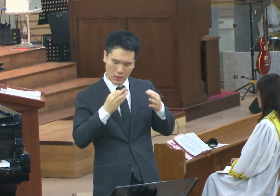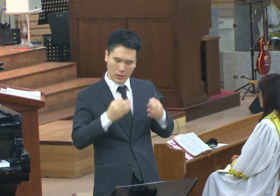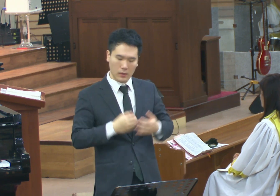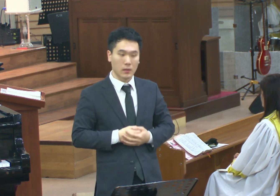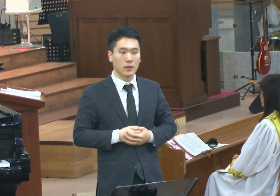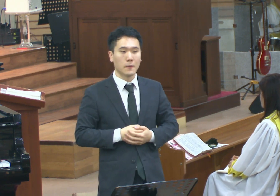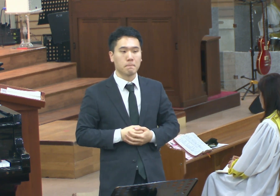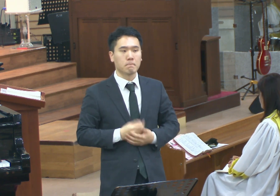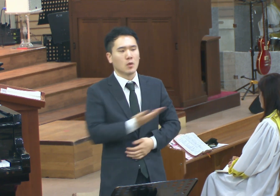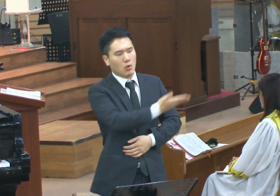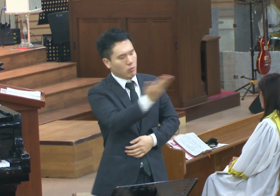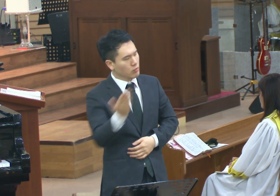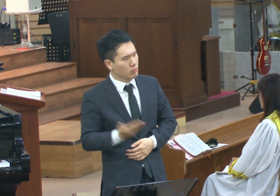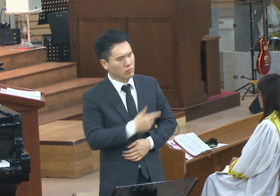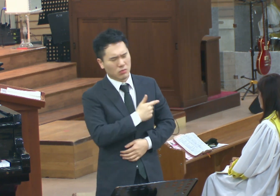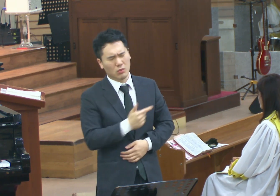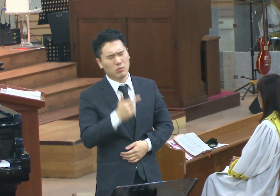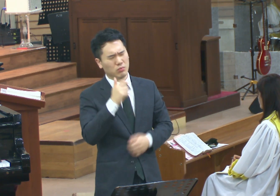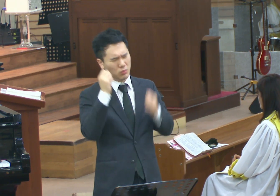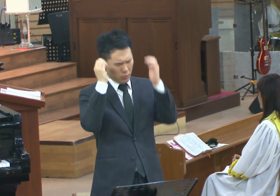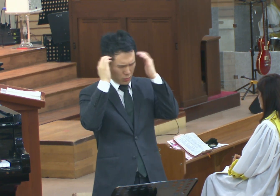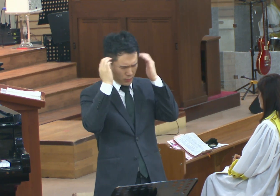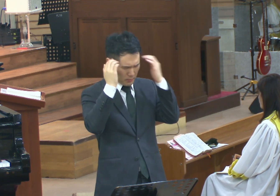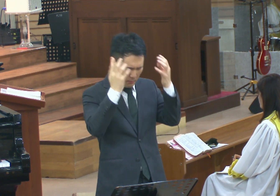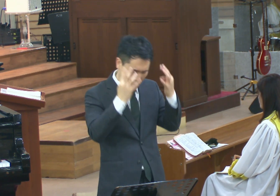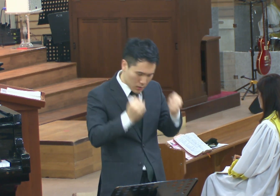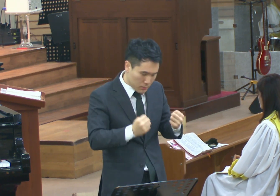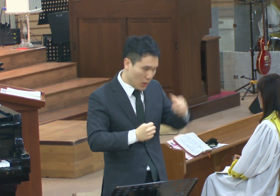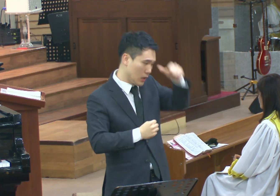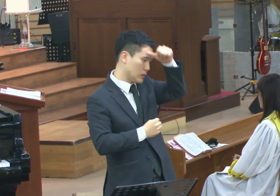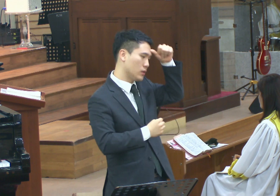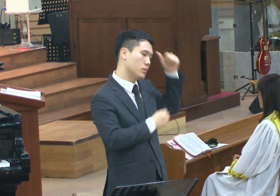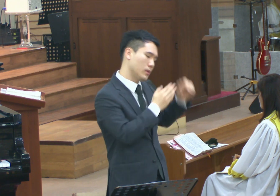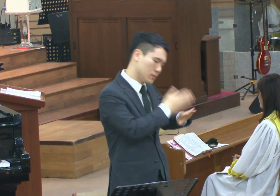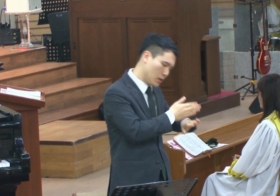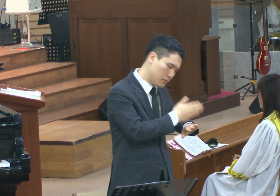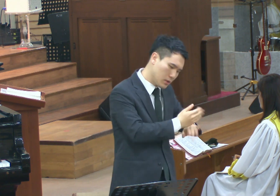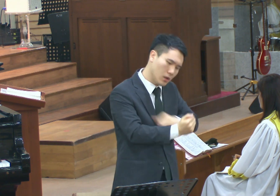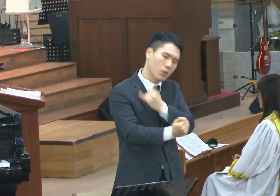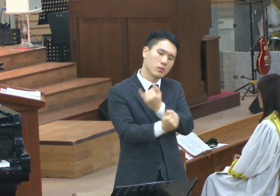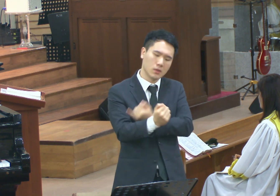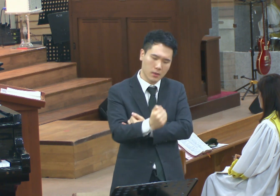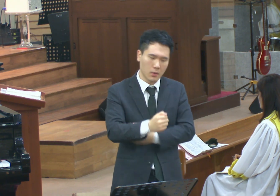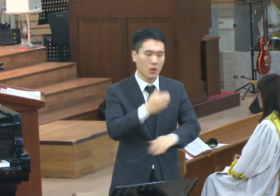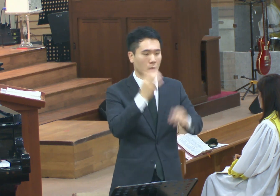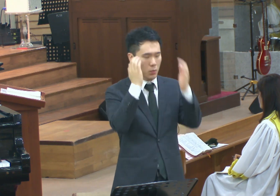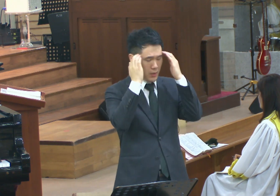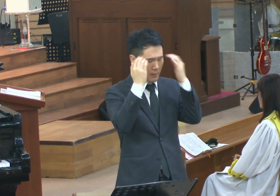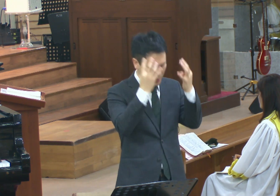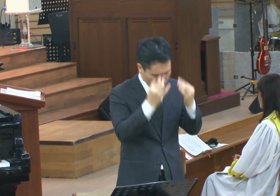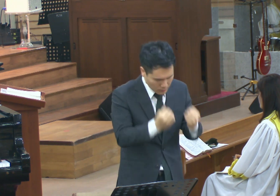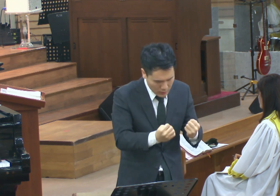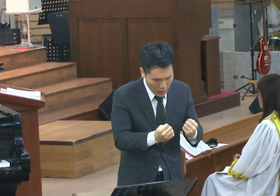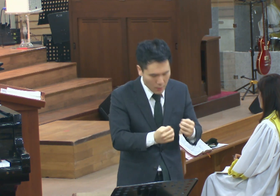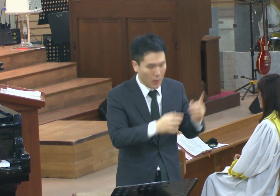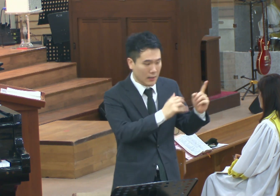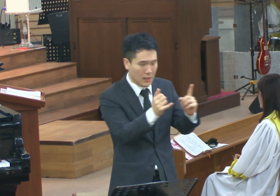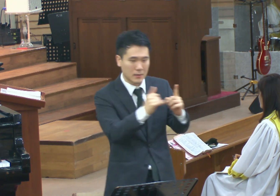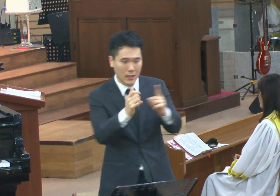참 고생 많으셨습니다. 장로님 고맙습니다. 권사님 고생 많이 하셨습니다. 일일이 다 하지 못해서 교회들